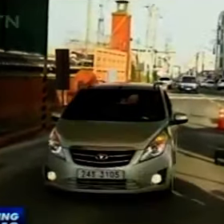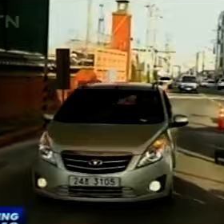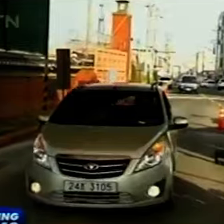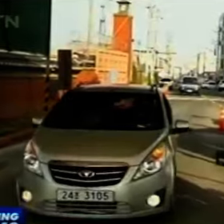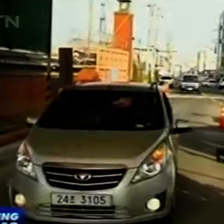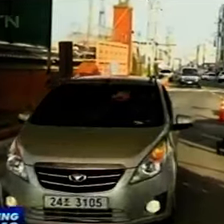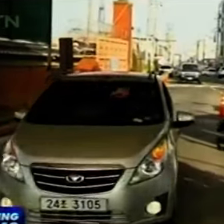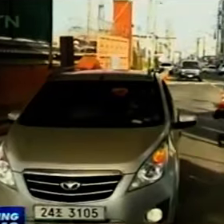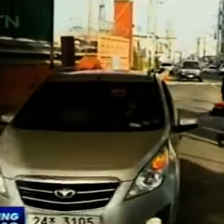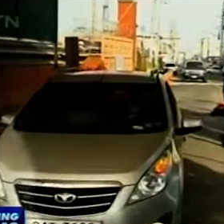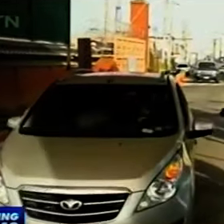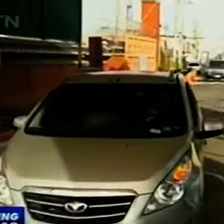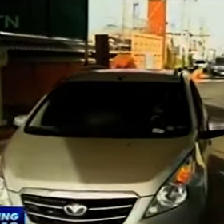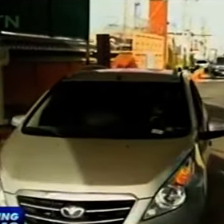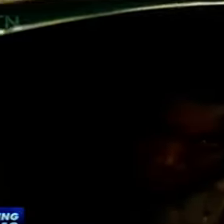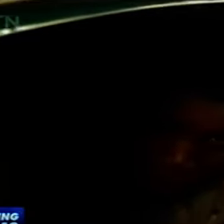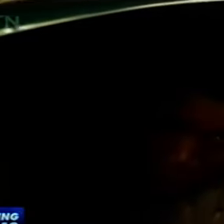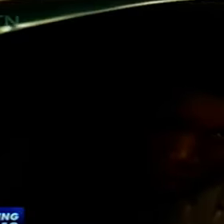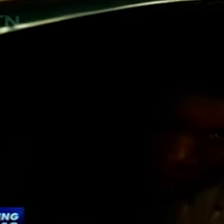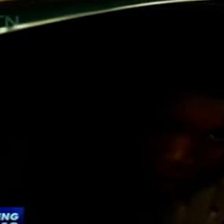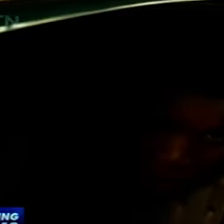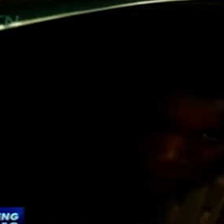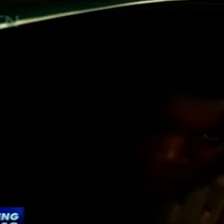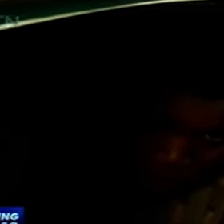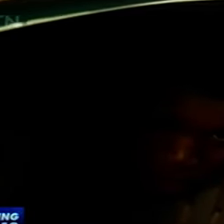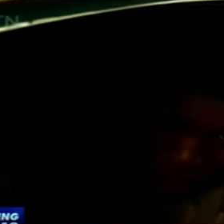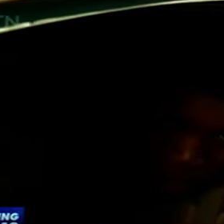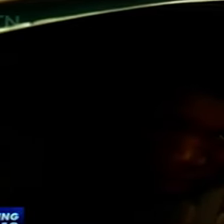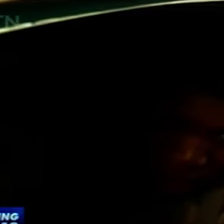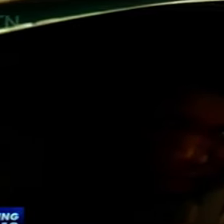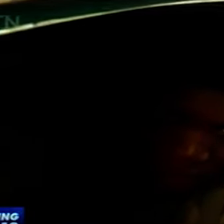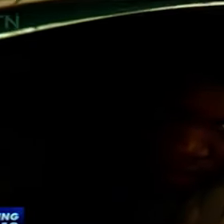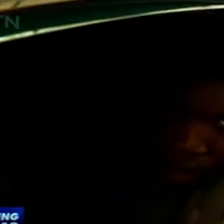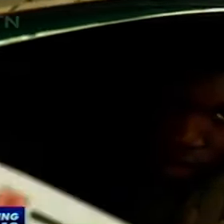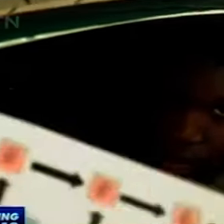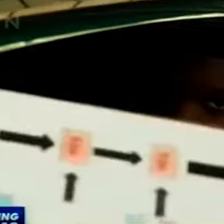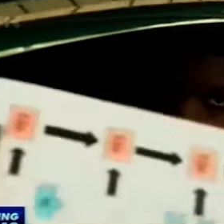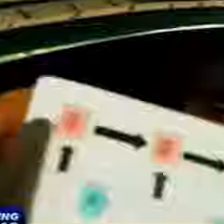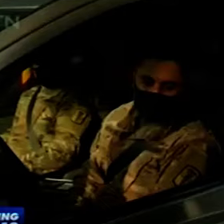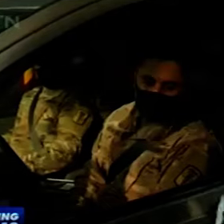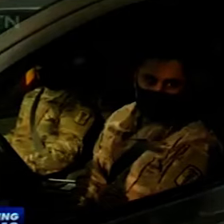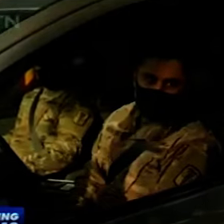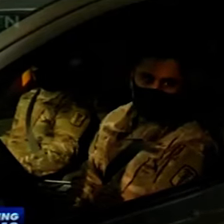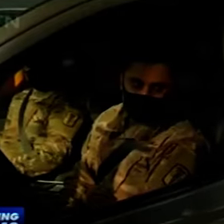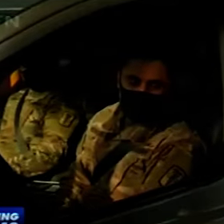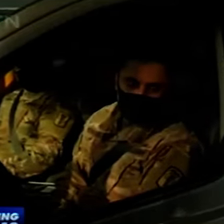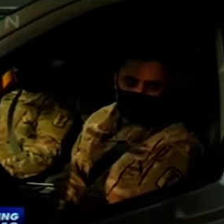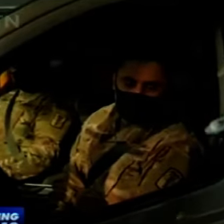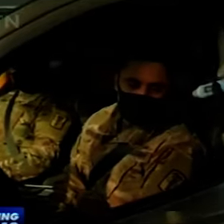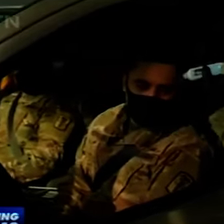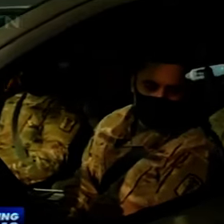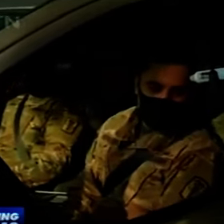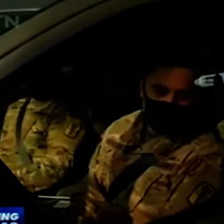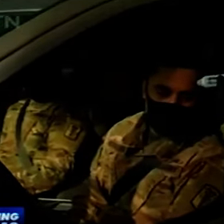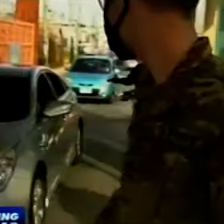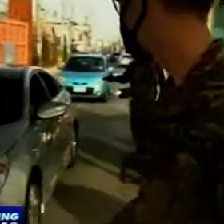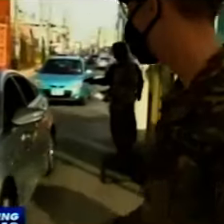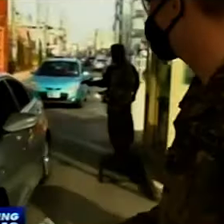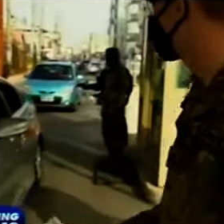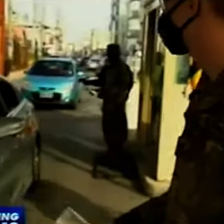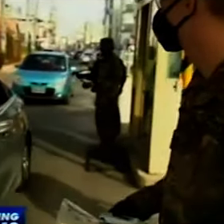191 calamours, l'Espagne est le pays qui est plus grand frappé l'Europe après l'Italie. Et la France, côté 91 dimonines morts, bon